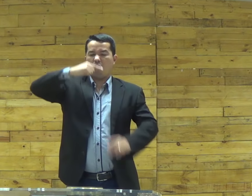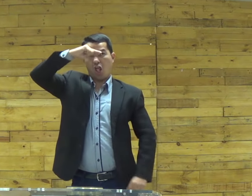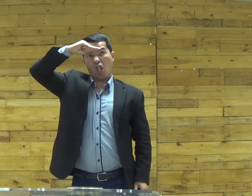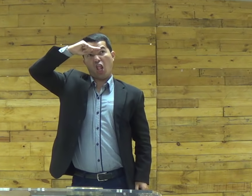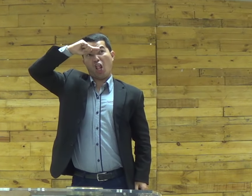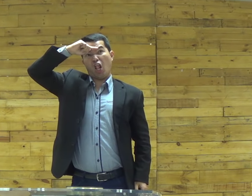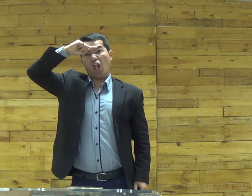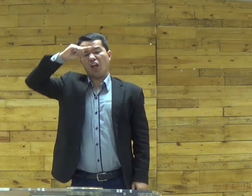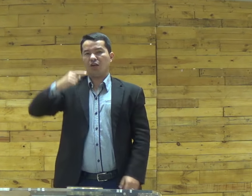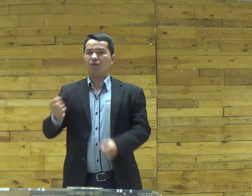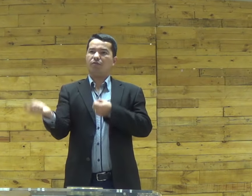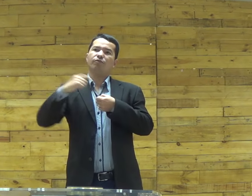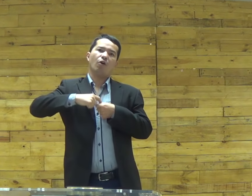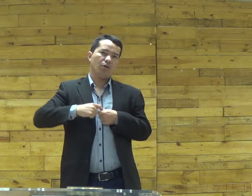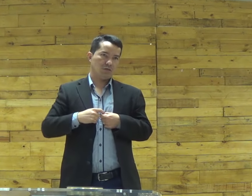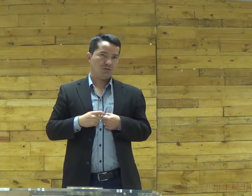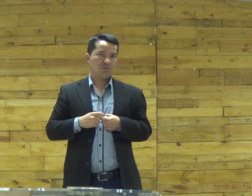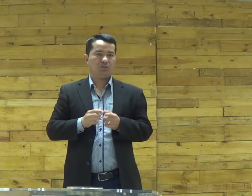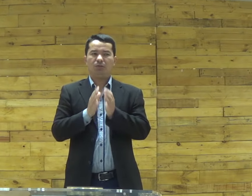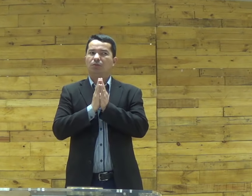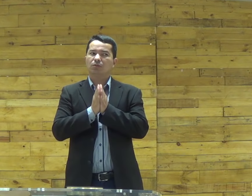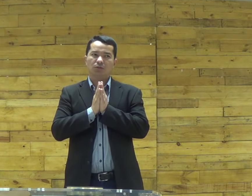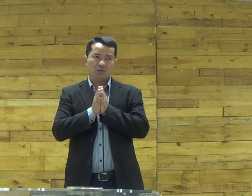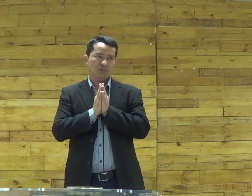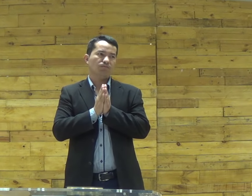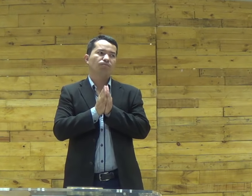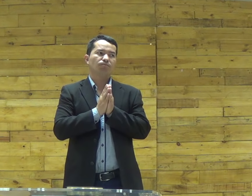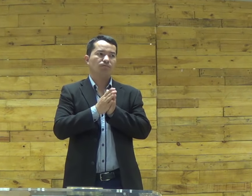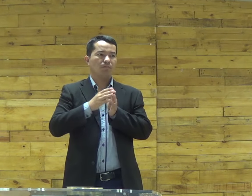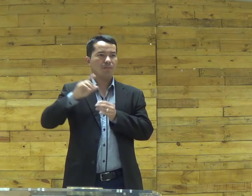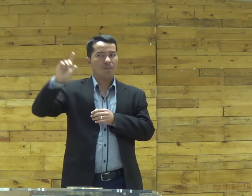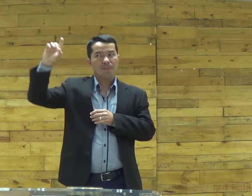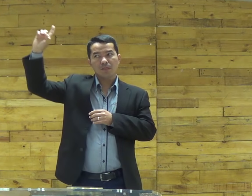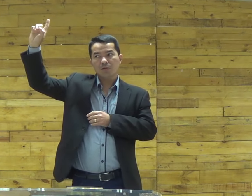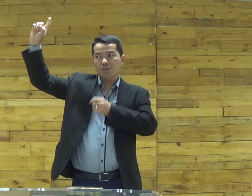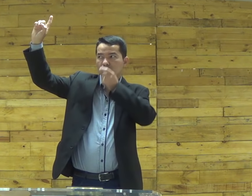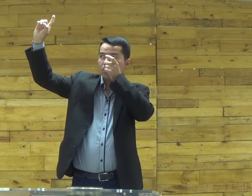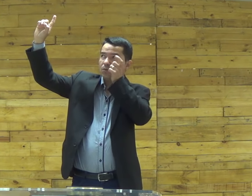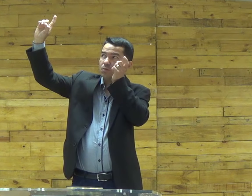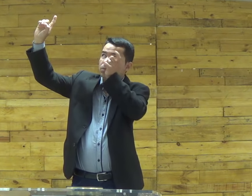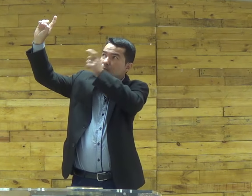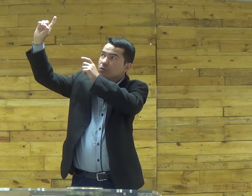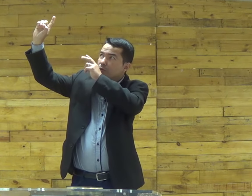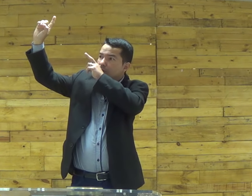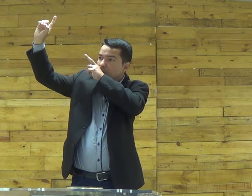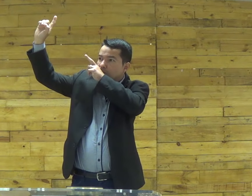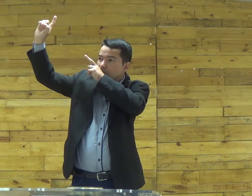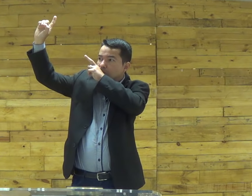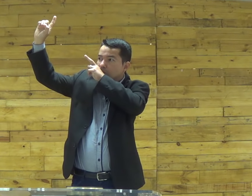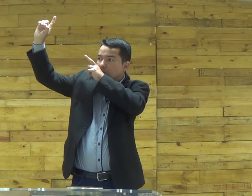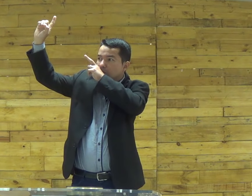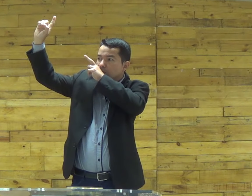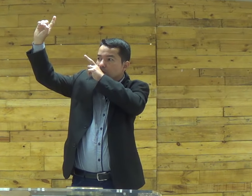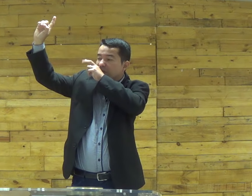pensar negativo, negativo, tudo ruim. Você vai voltar a pensar desse jeito. Então, por favor, sempre mantenha o foco em